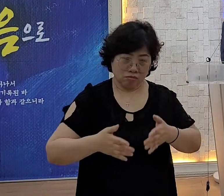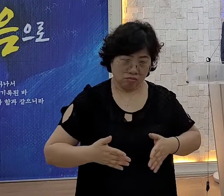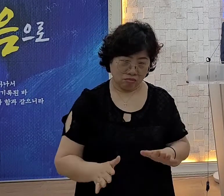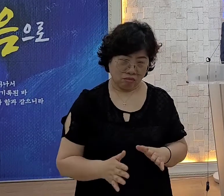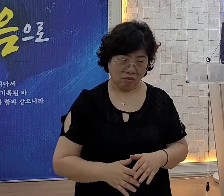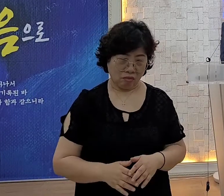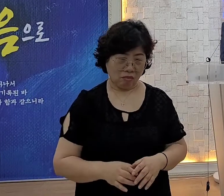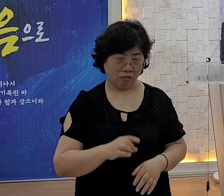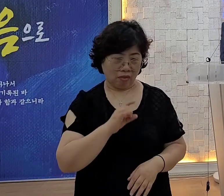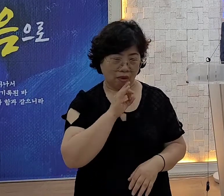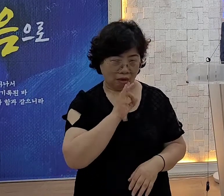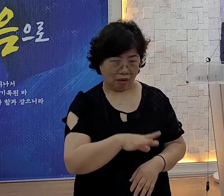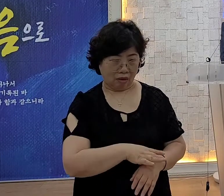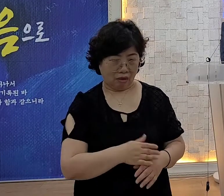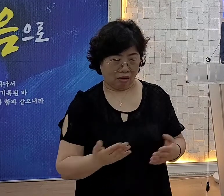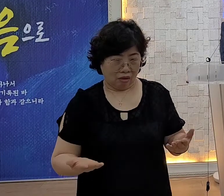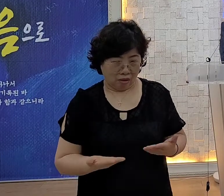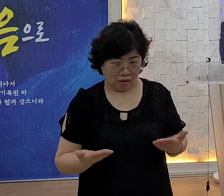불가능하다. 불가능.